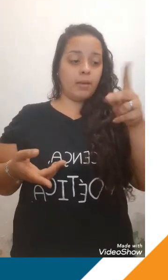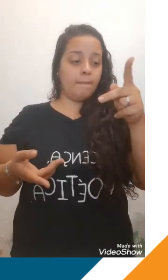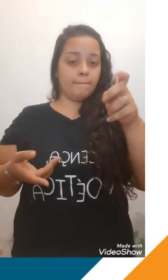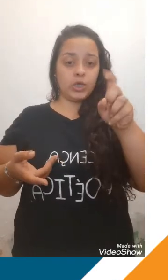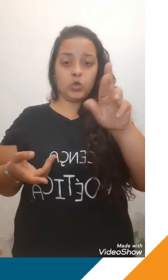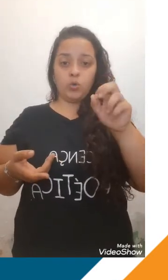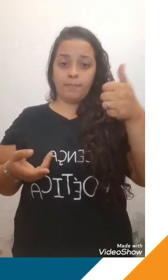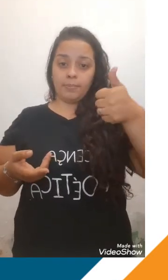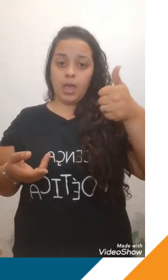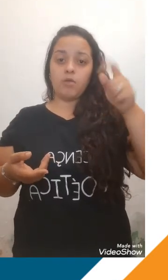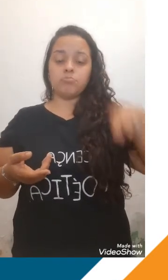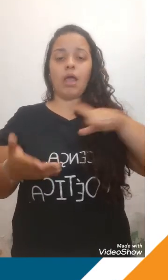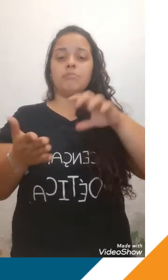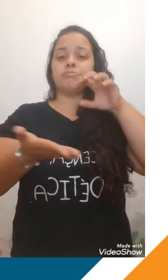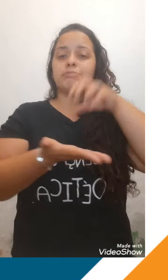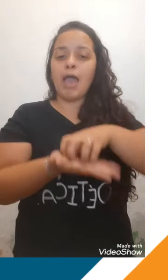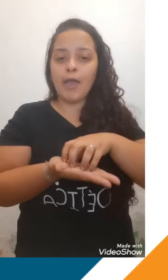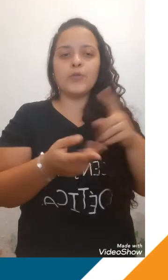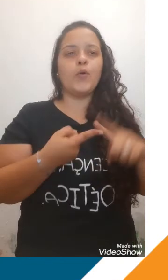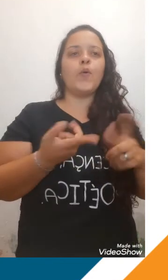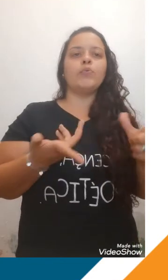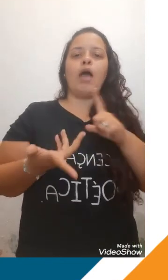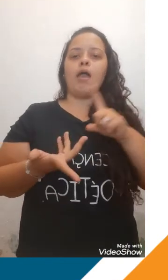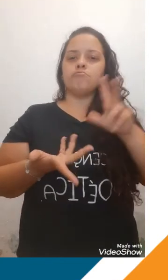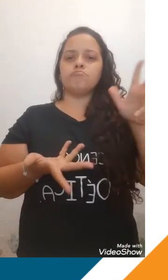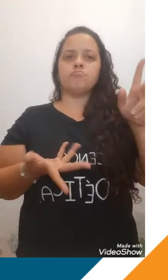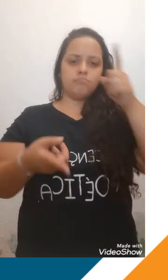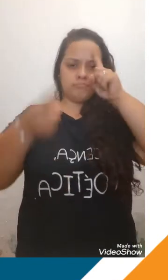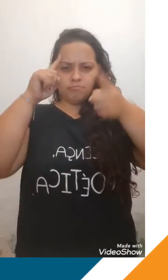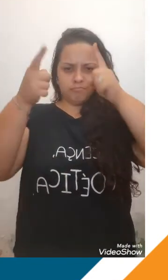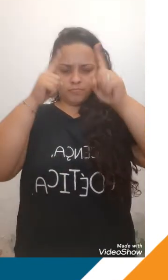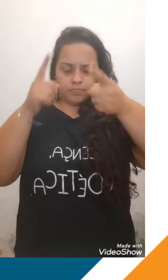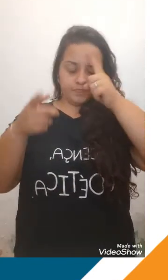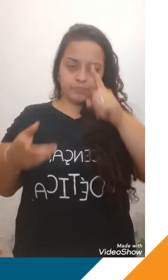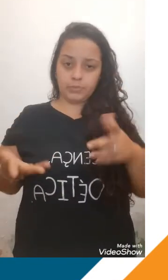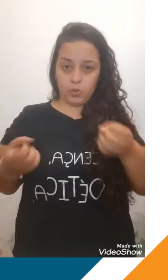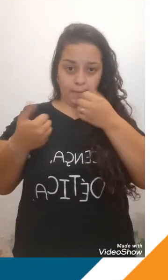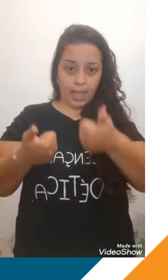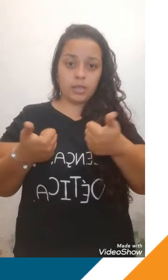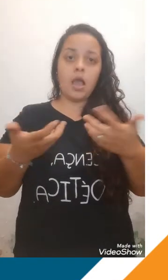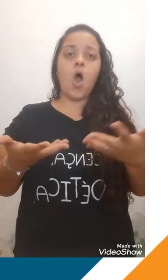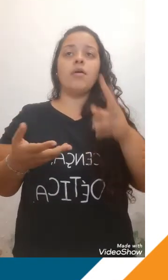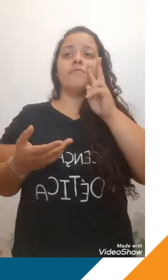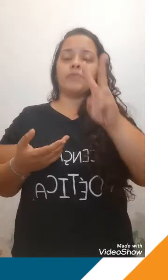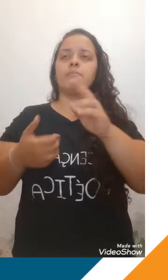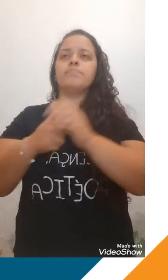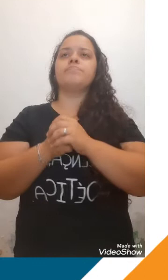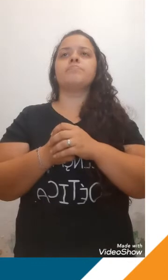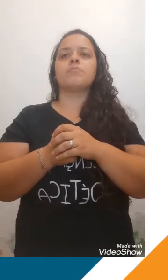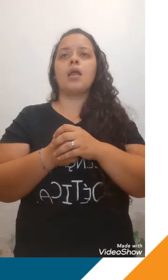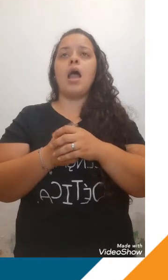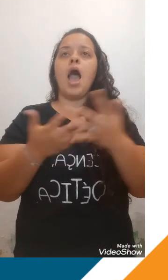do Pedro I é marcado por um centralismo, por uma autoridade, por um autoritarismo. Tudo bem? Então vamos ler o comando da